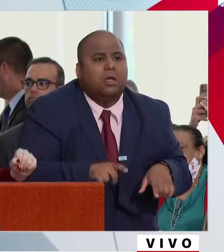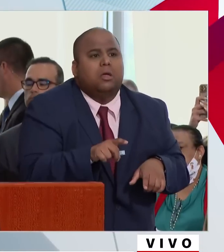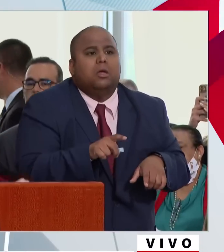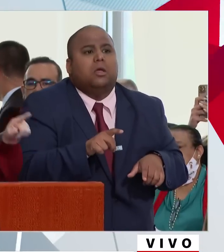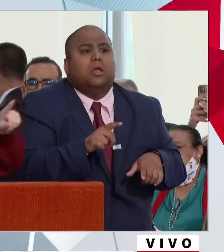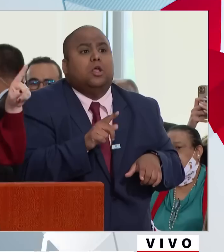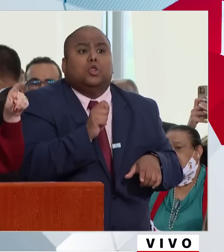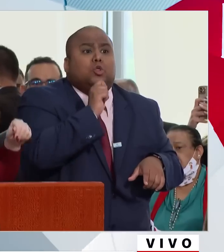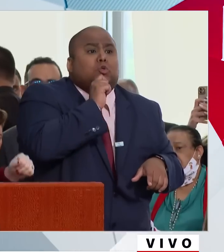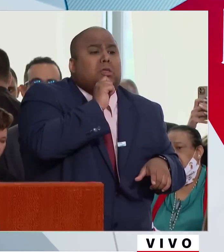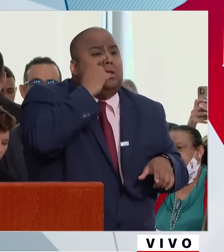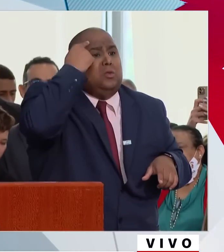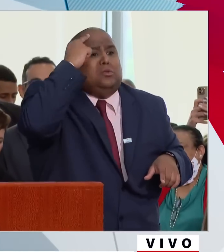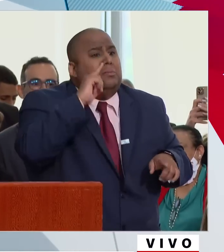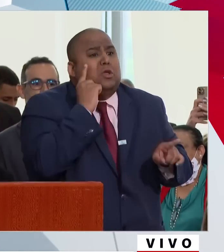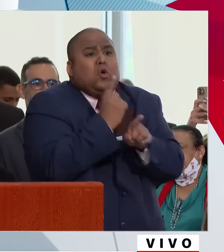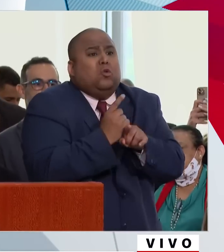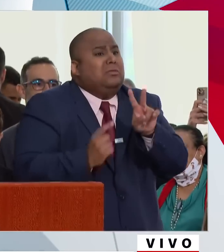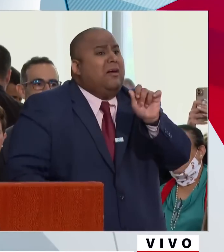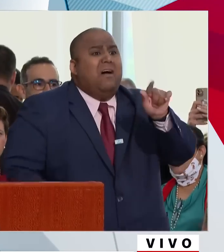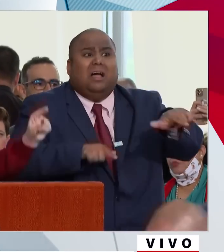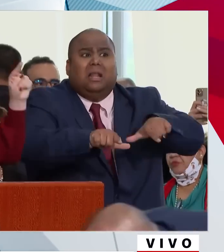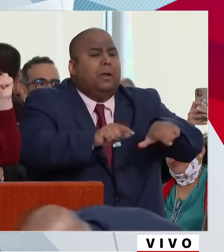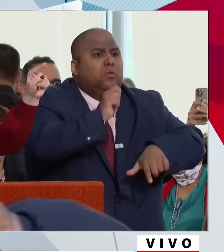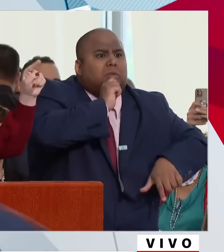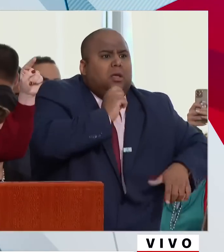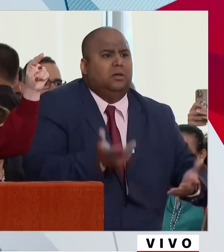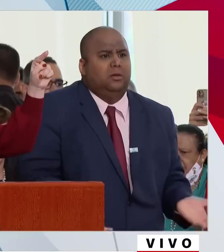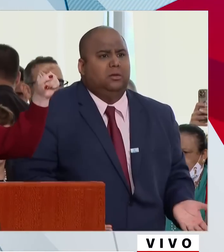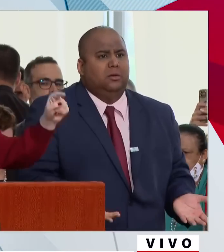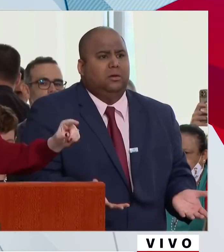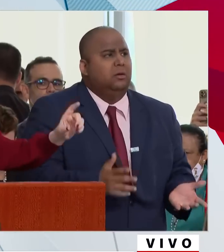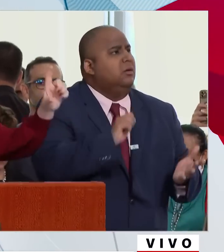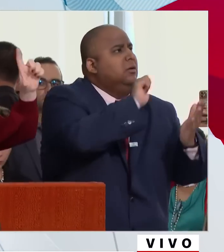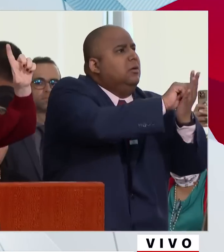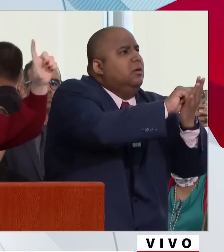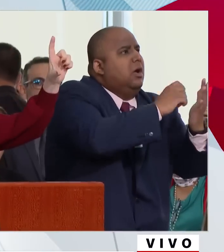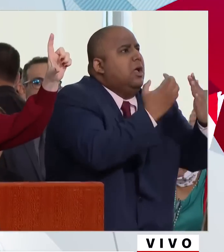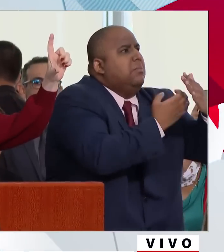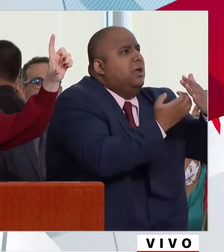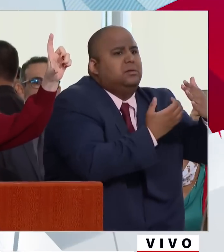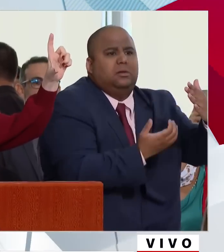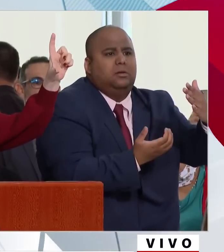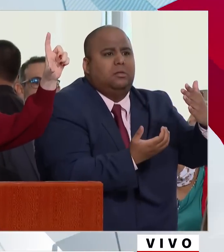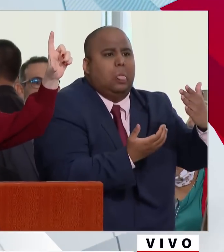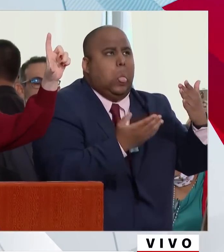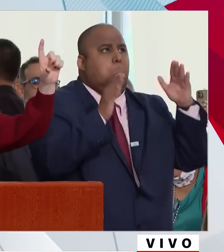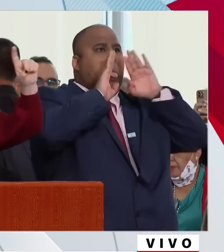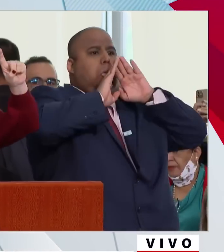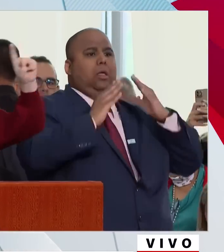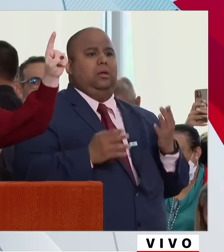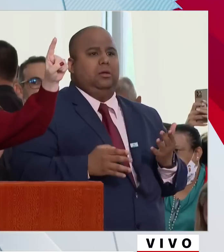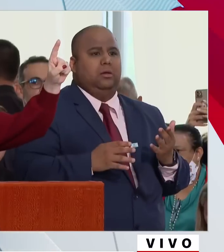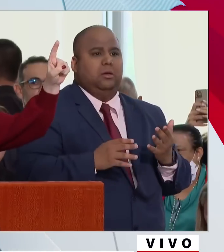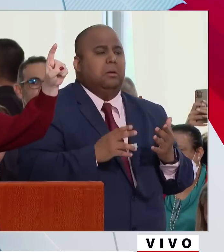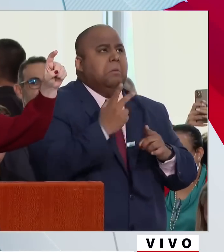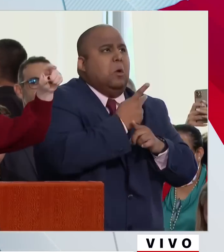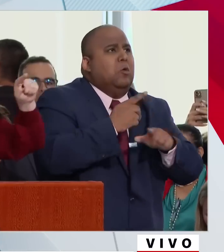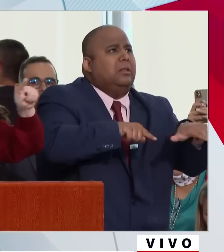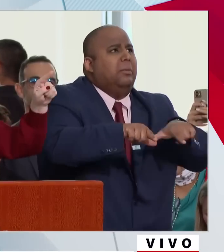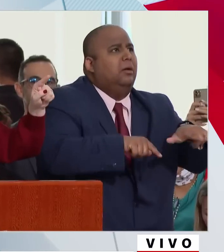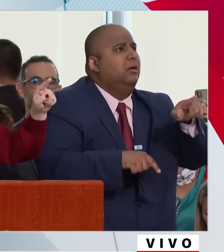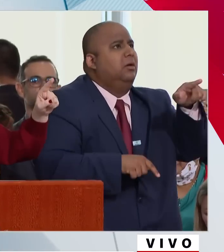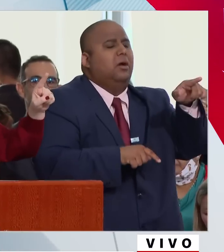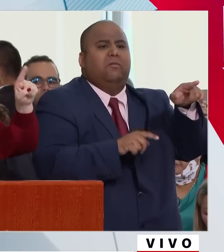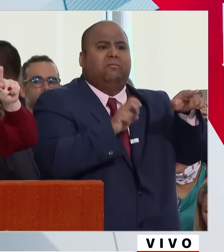objetivo agora de se monito o anúncio Sai agora na próxima segunda-feira a grande expectativa desse ministério do planejamento expectativa